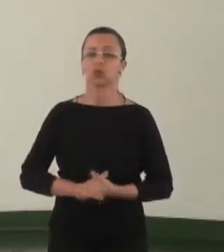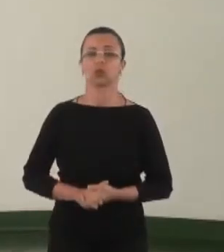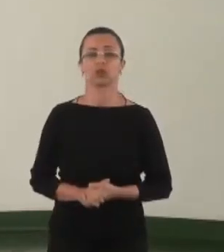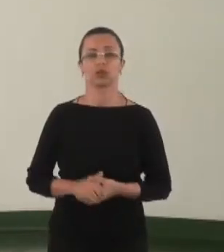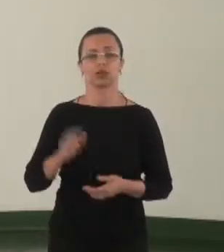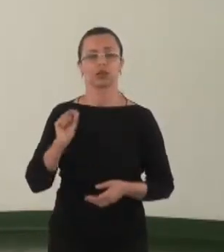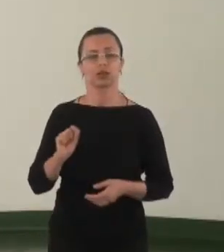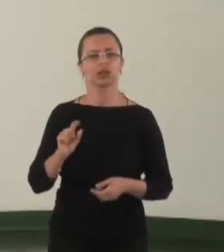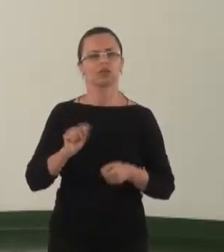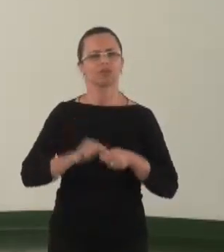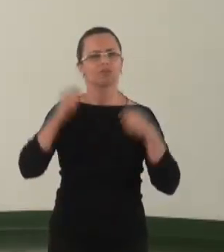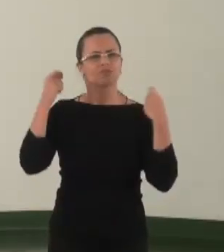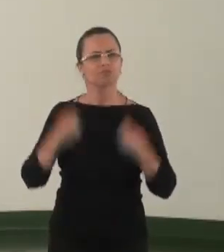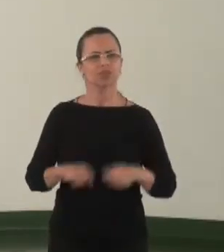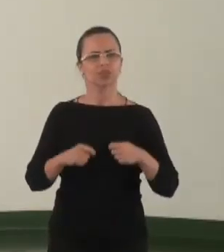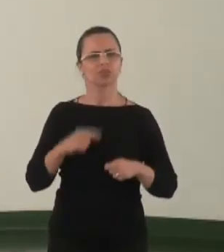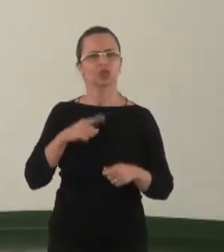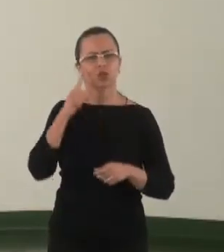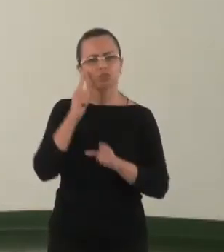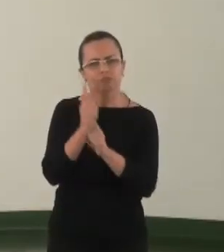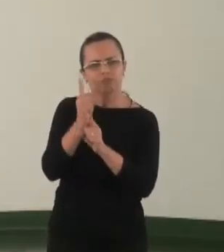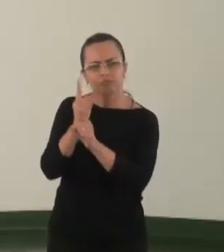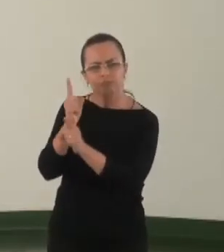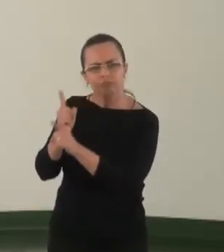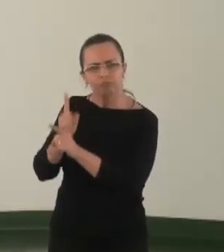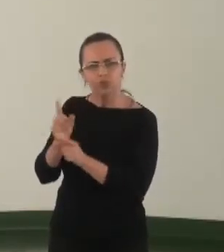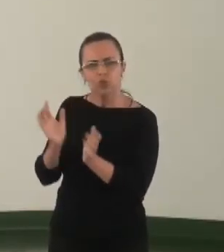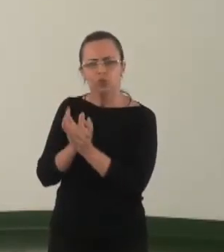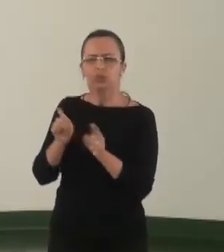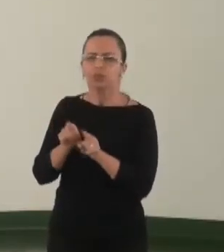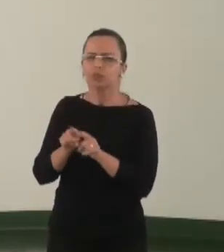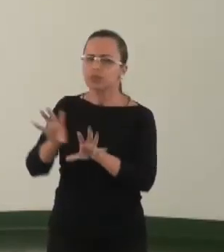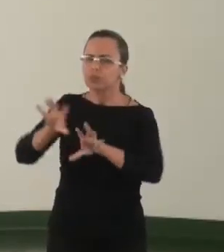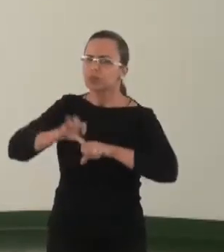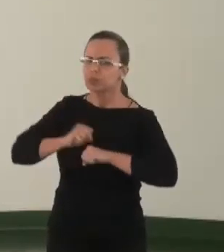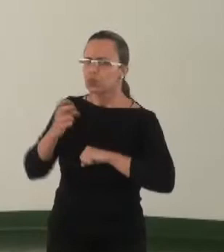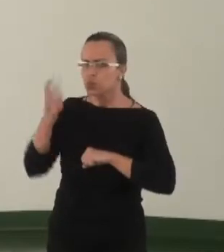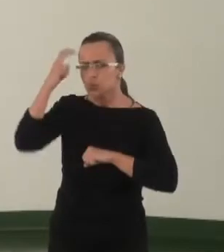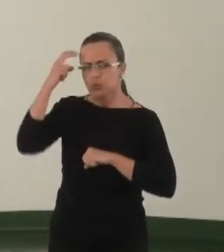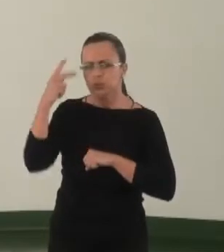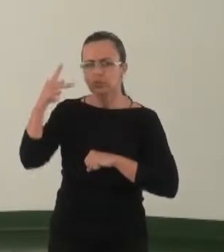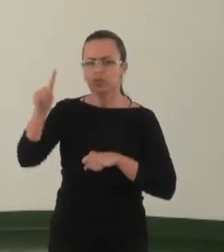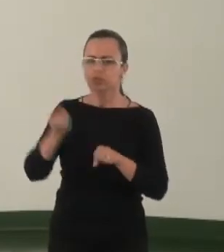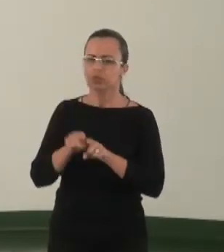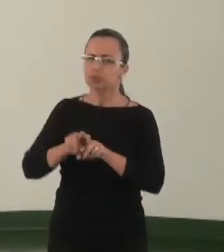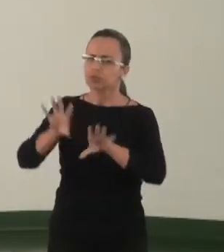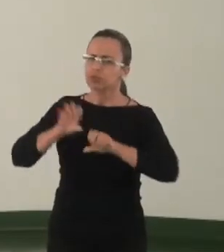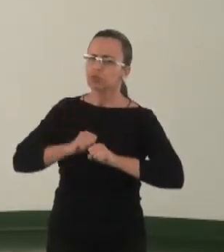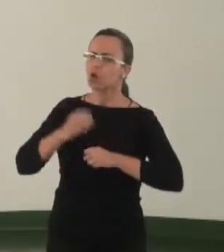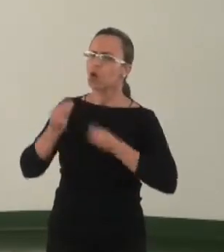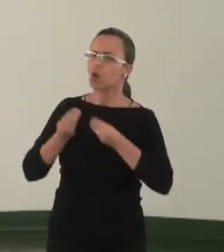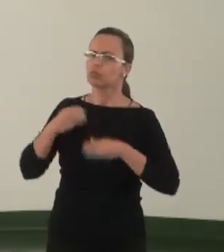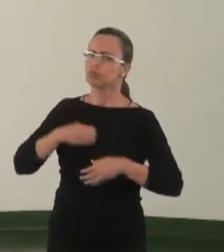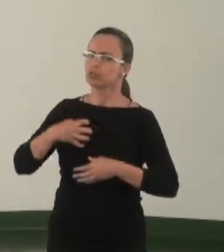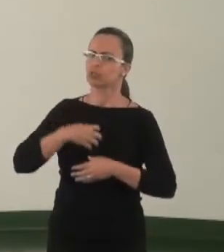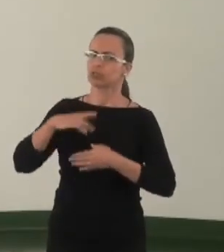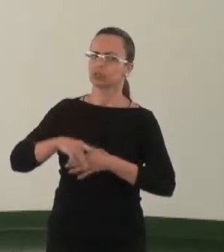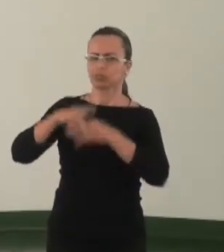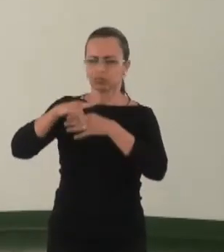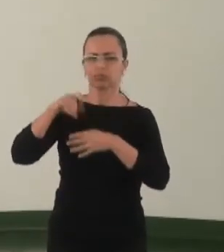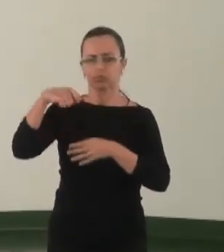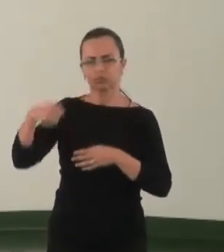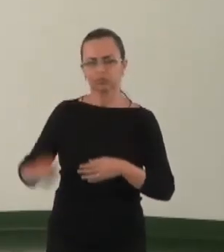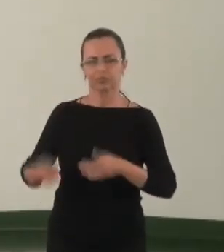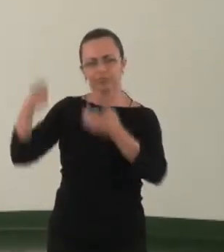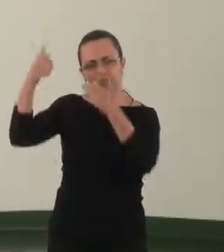primeiramente, tem que ter a necessidade de se identificar esse povo, bem como buscar o conhecimento de sua cultura e suas lideranças, para que, a partir de então, possa se garantir esses